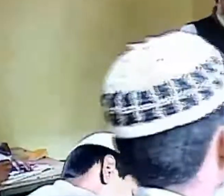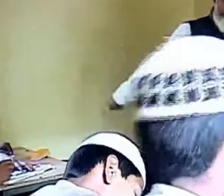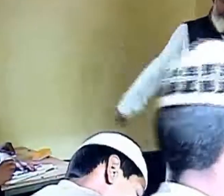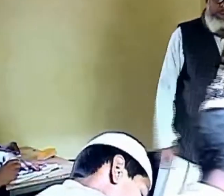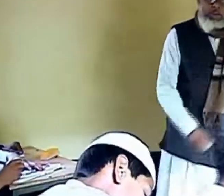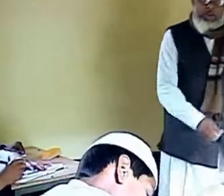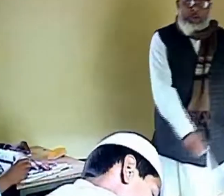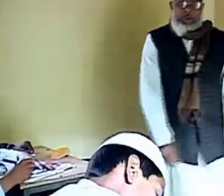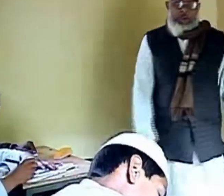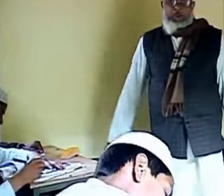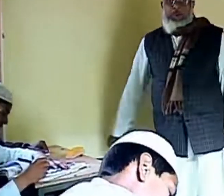मिलता फिर